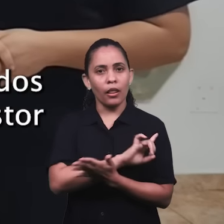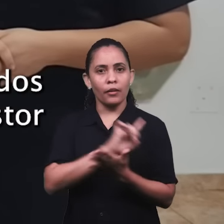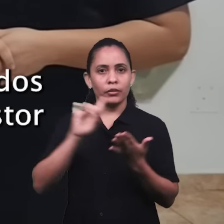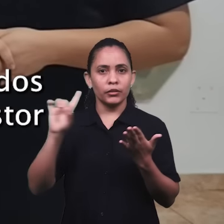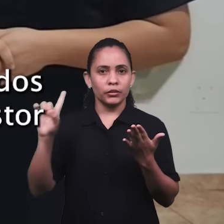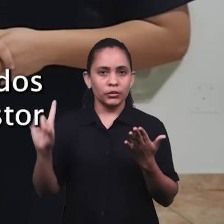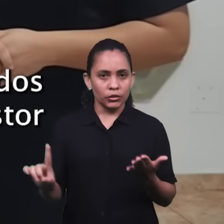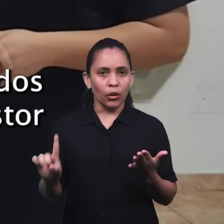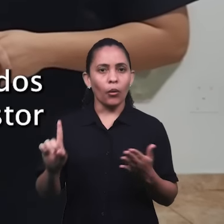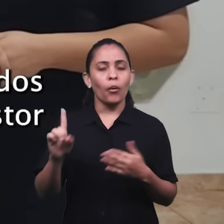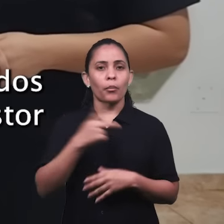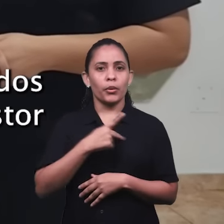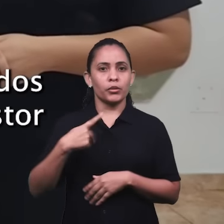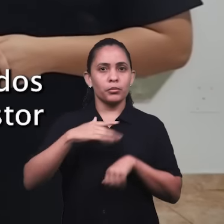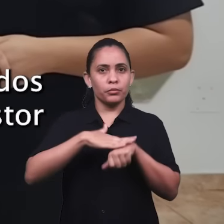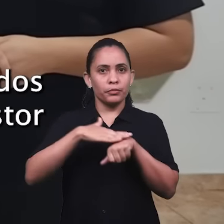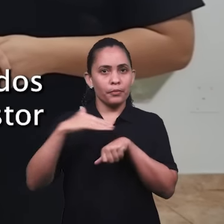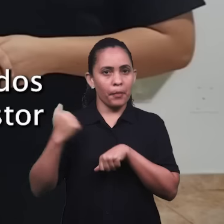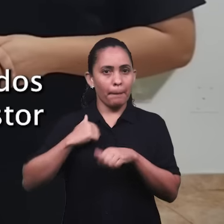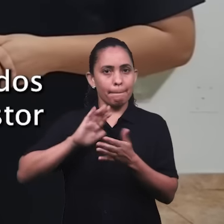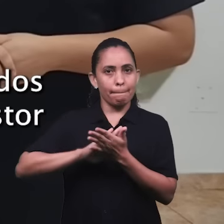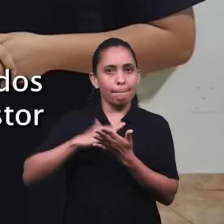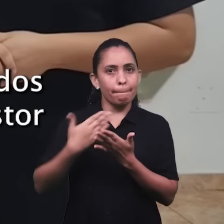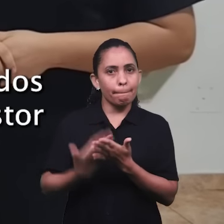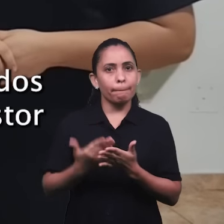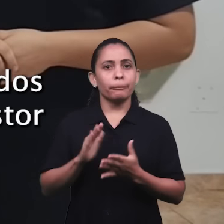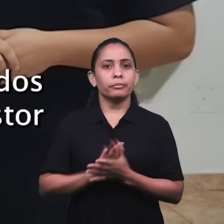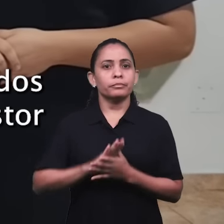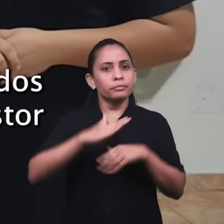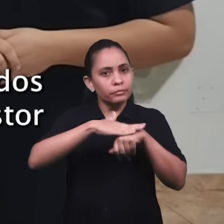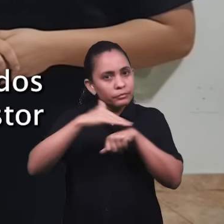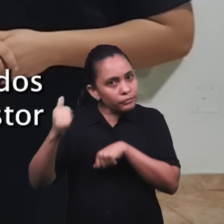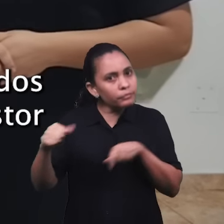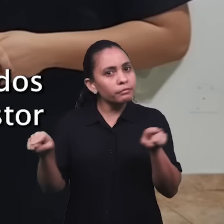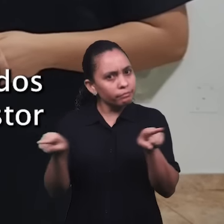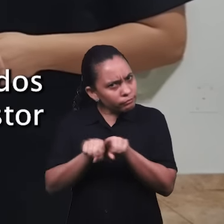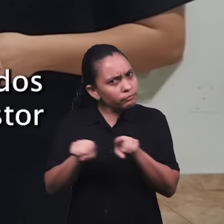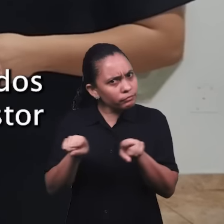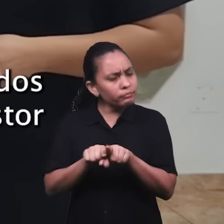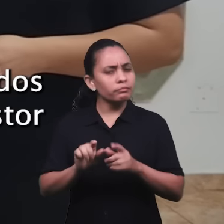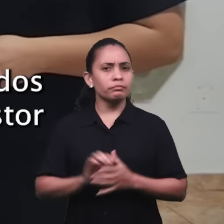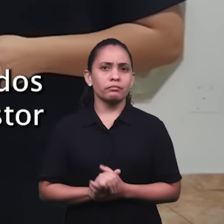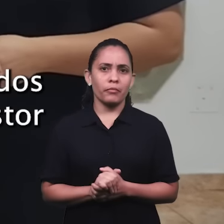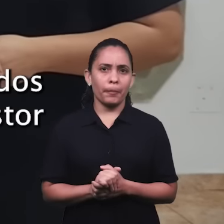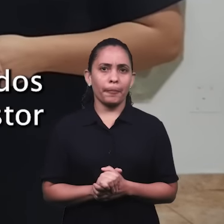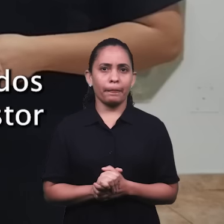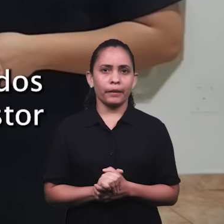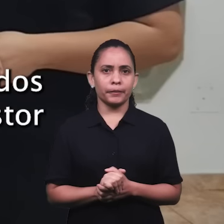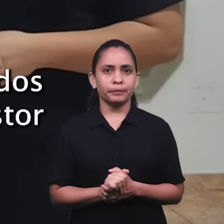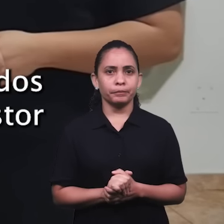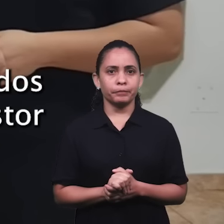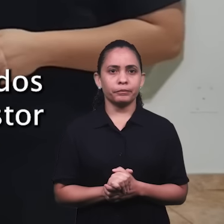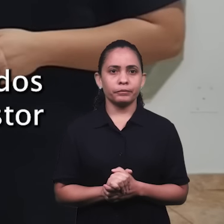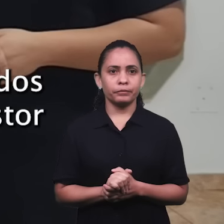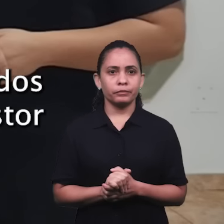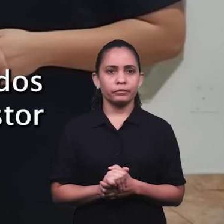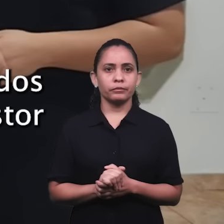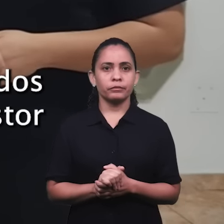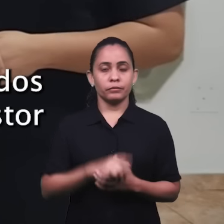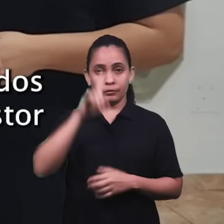dije, vinieron muchos sordos, entendieron la palabra, y al finalizar el culto, el pastor nos llamó para orar por nosotros. Dijo a